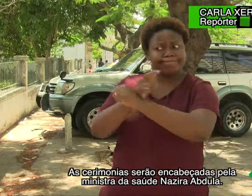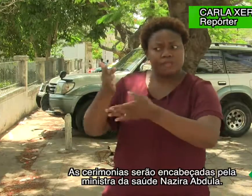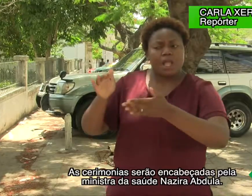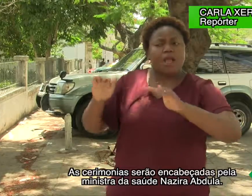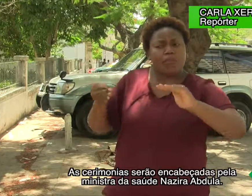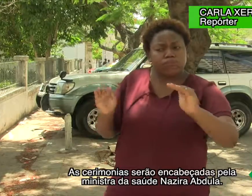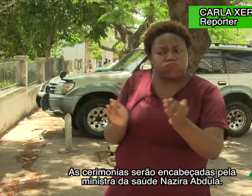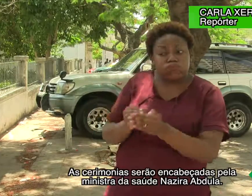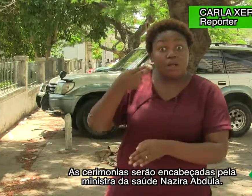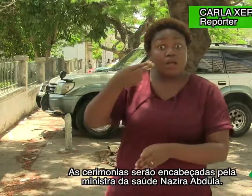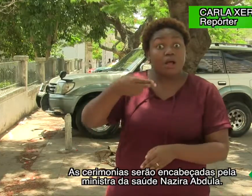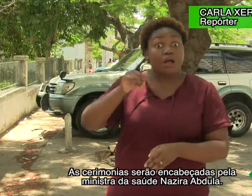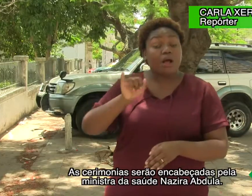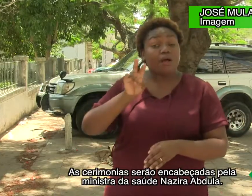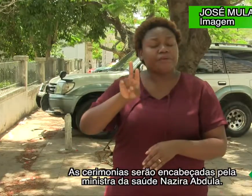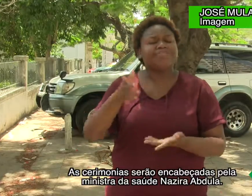ministra da Saúde, Nazir Abdullah.